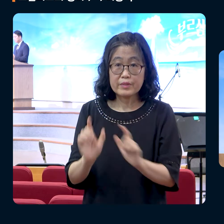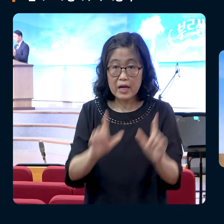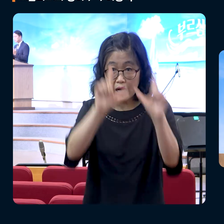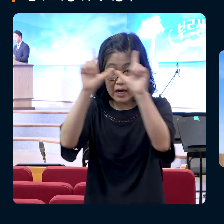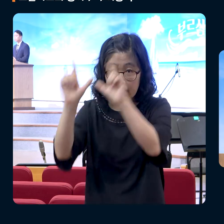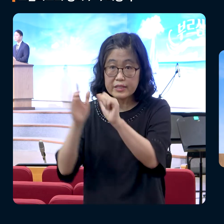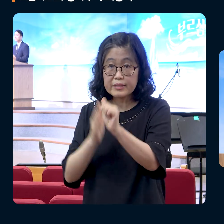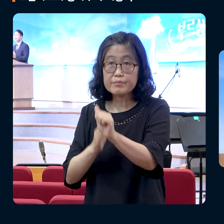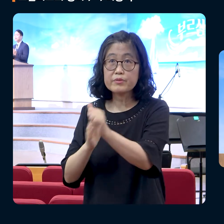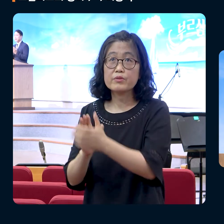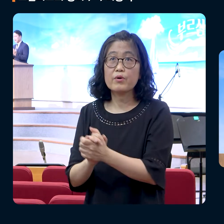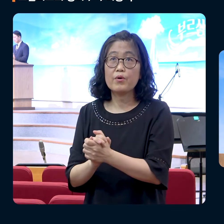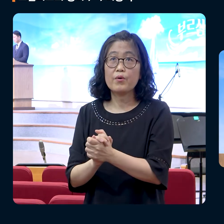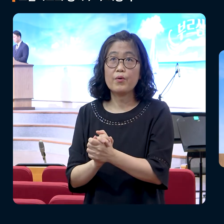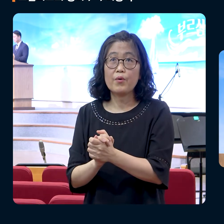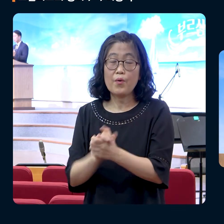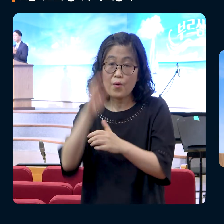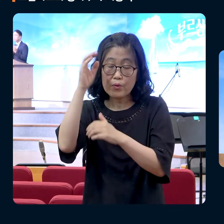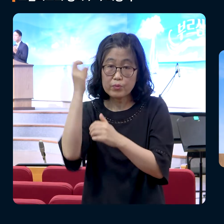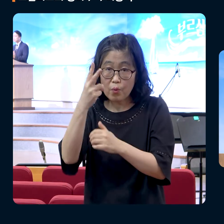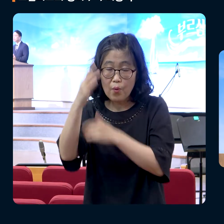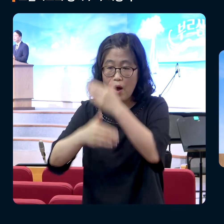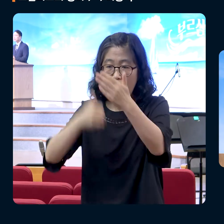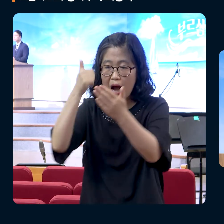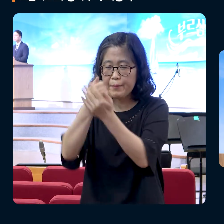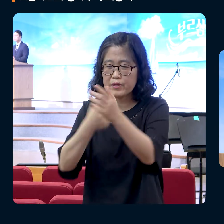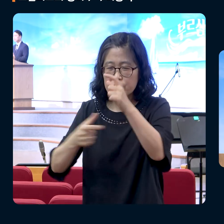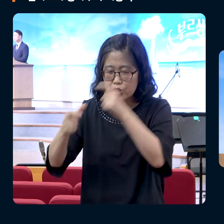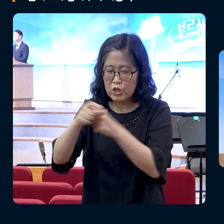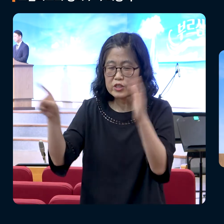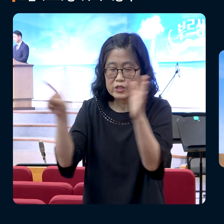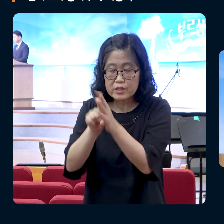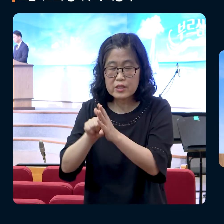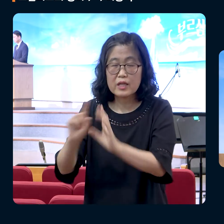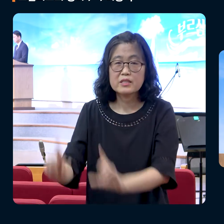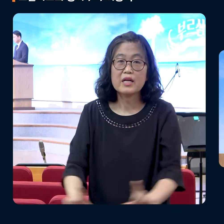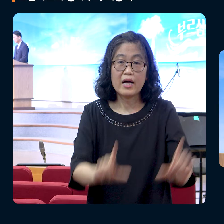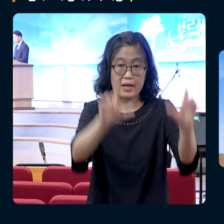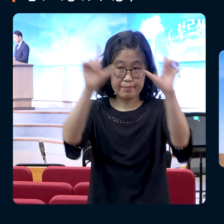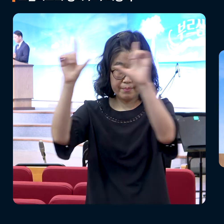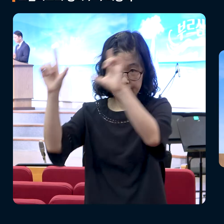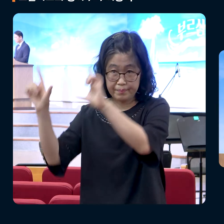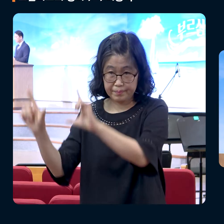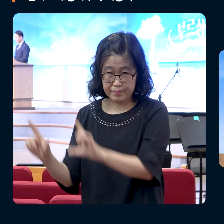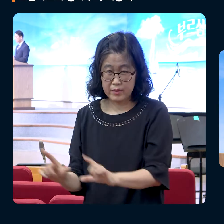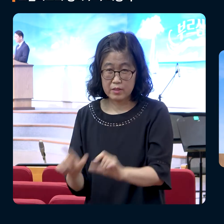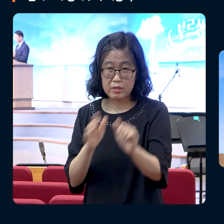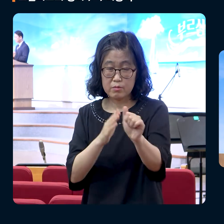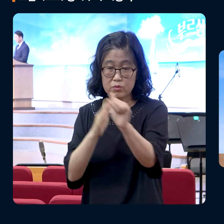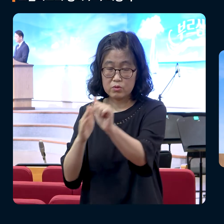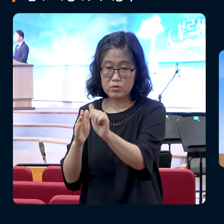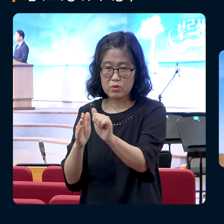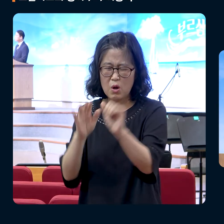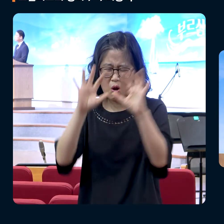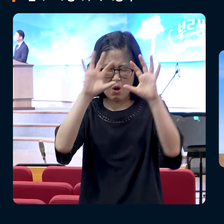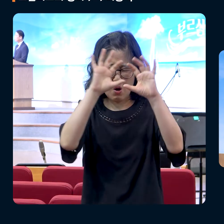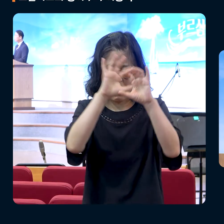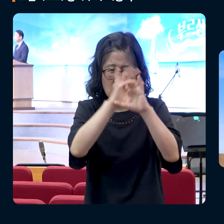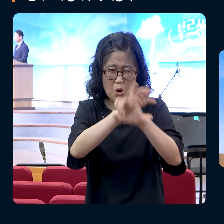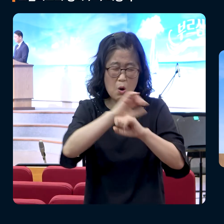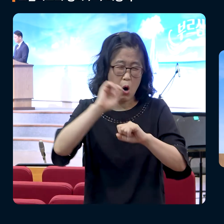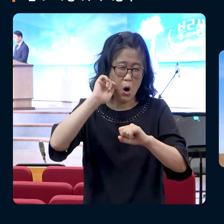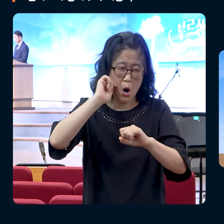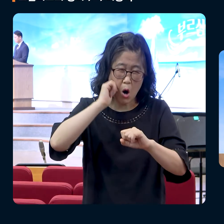그러나 그것보다 하나님을 더욱 신뢰하는 삶을 사십시오. 여전히 막막하고 잘 알지 못하는